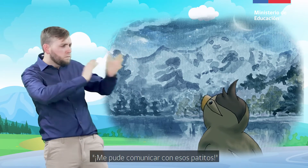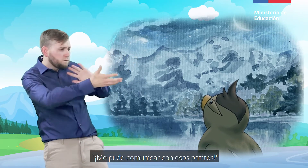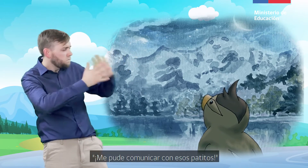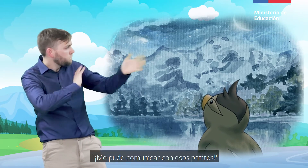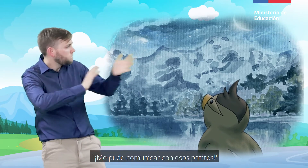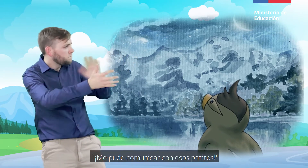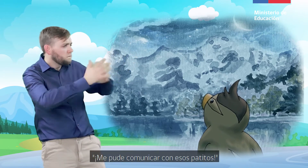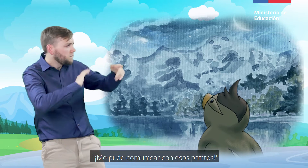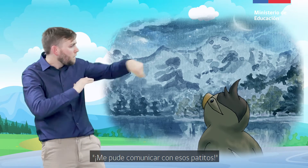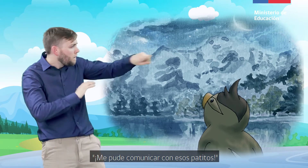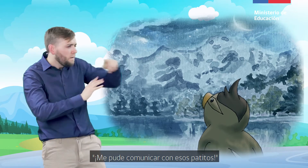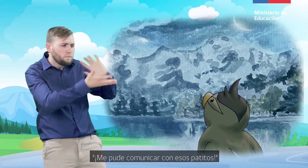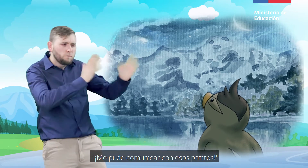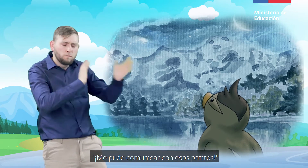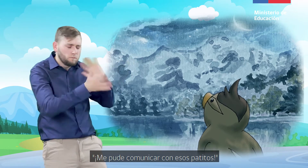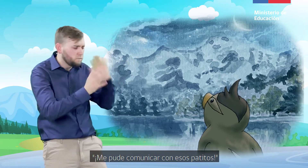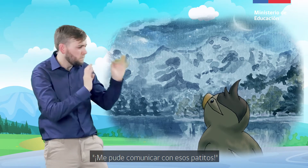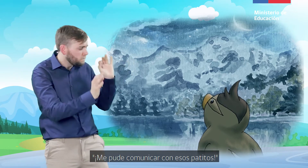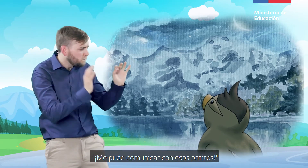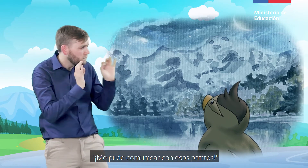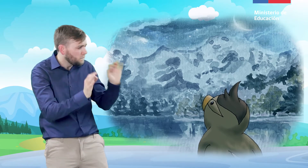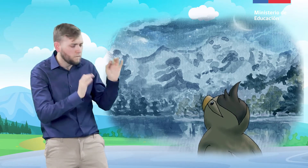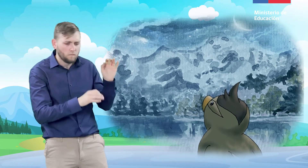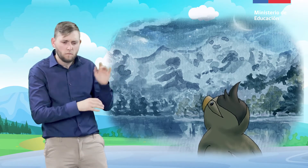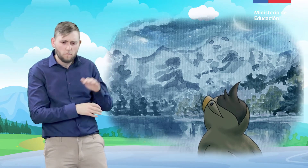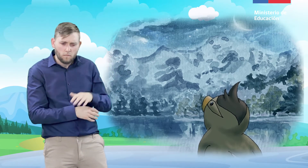¡me pude comunicar con esos patitos!